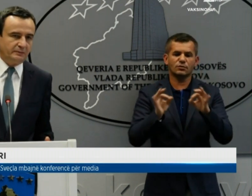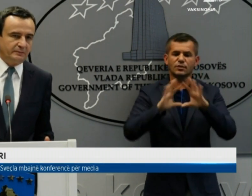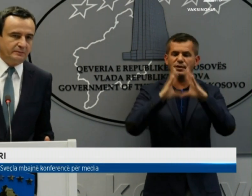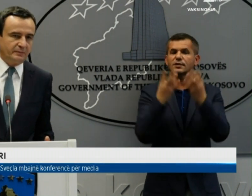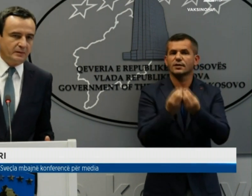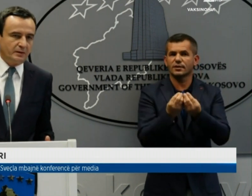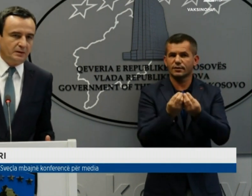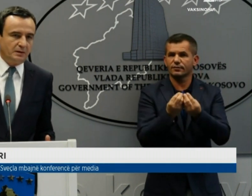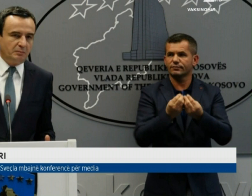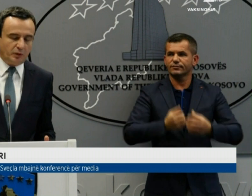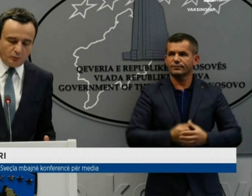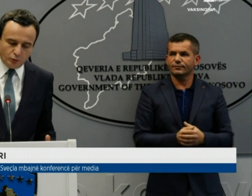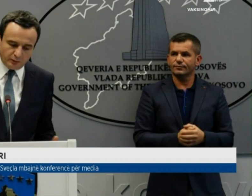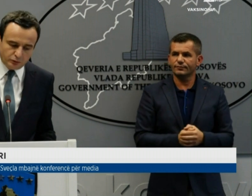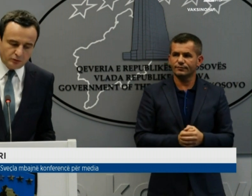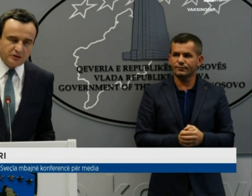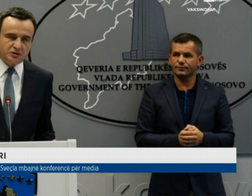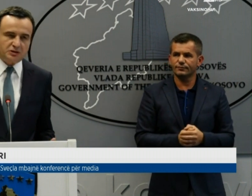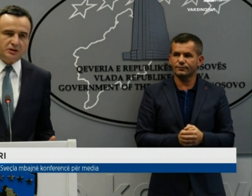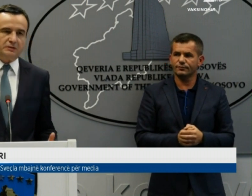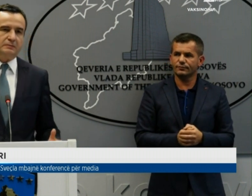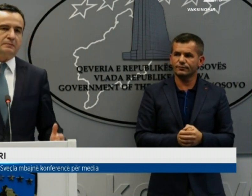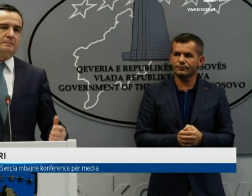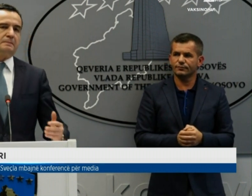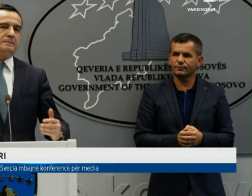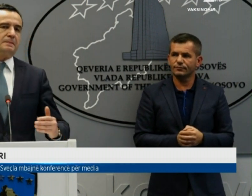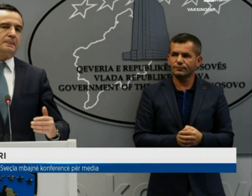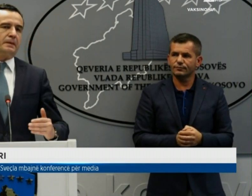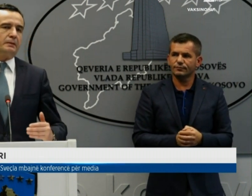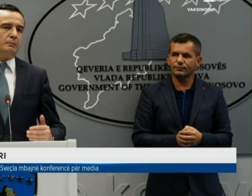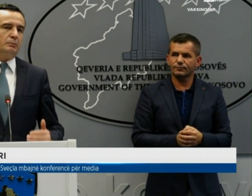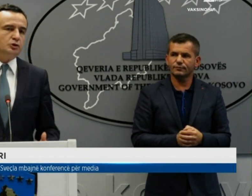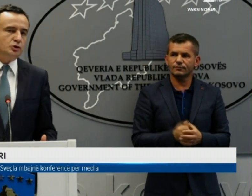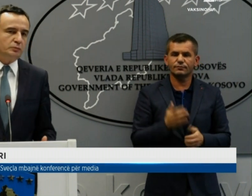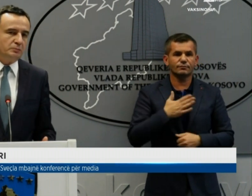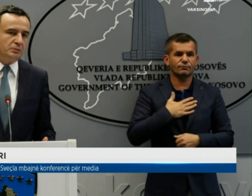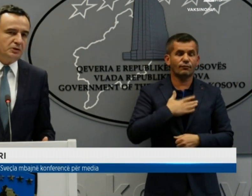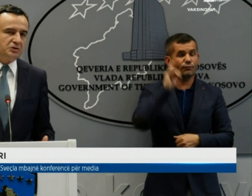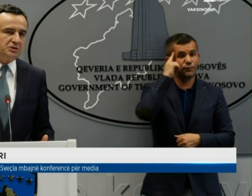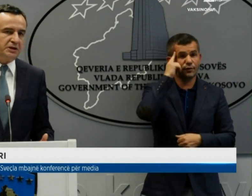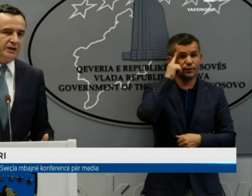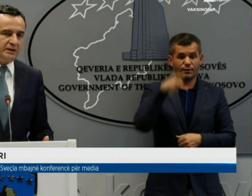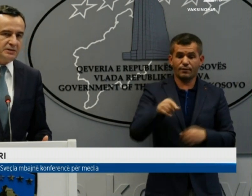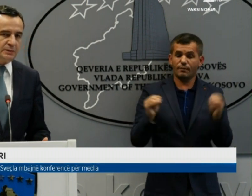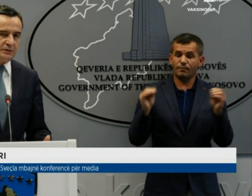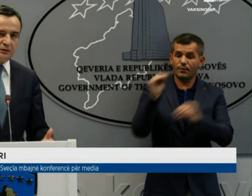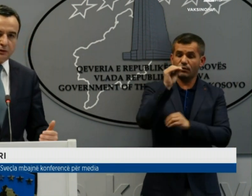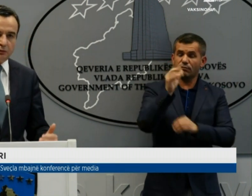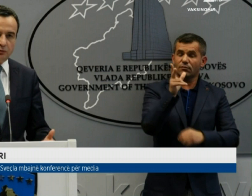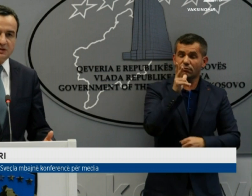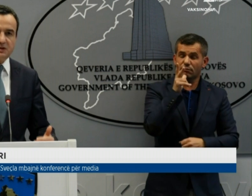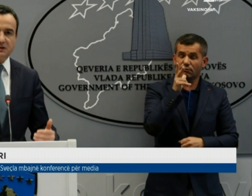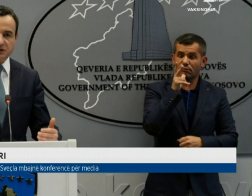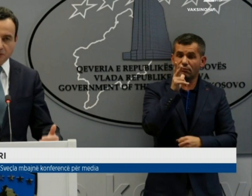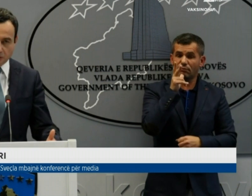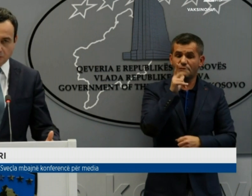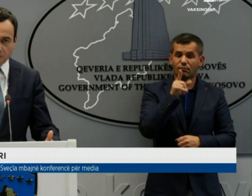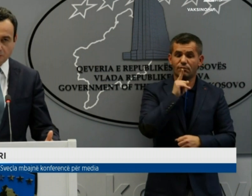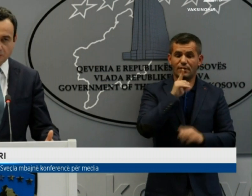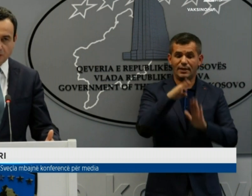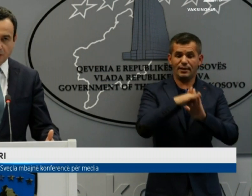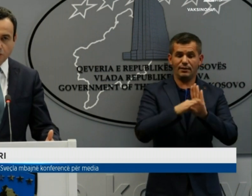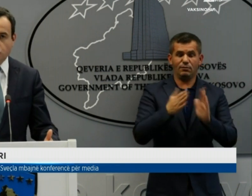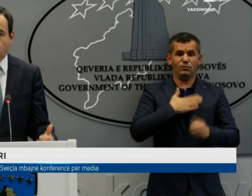politike. Pra, mua më duket që më shumë është kërkesë për të ndërhyrë në strategjinë